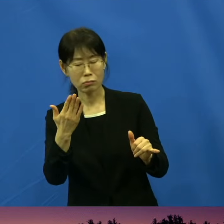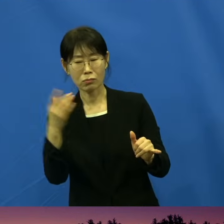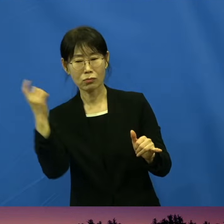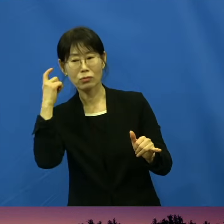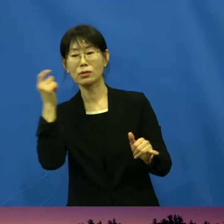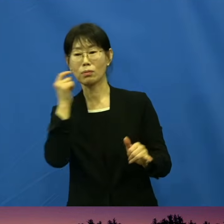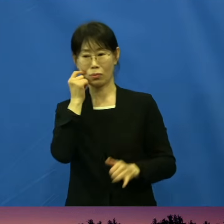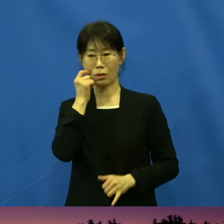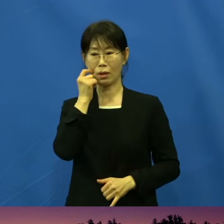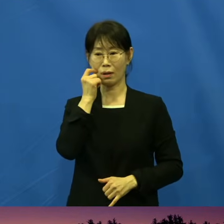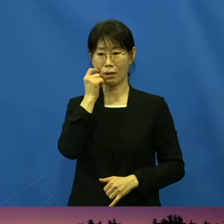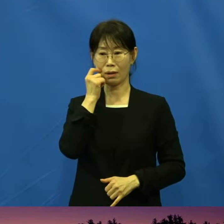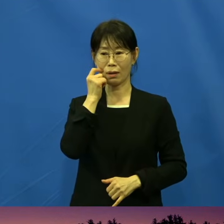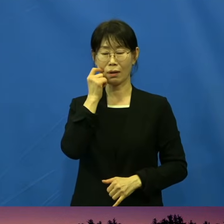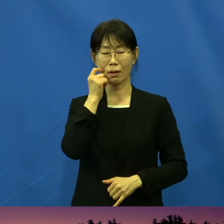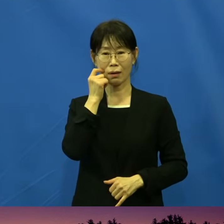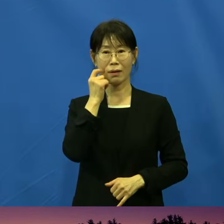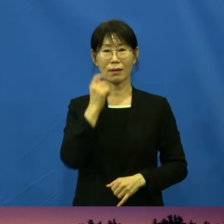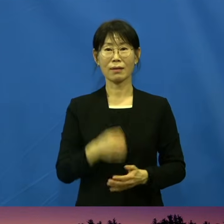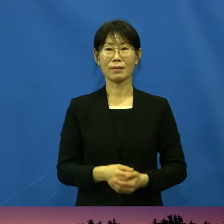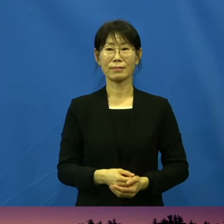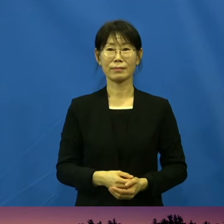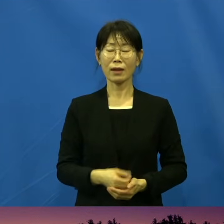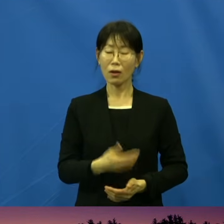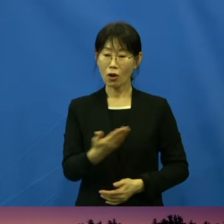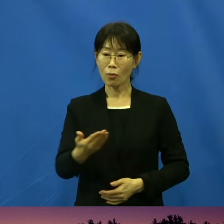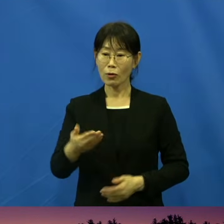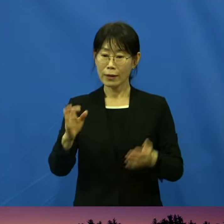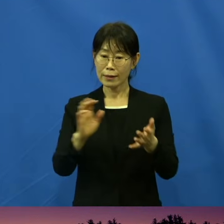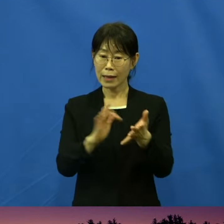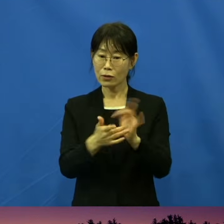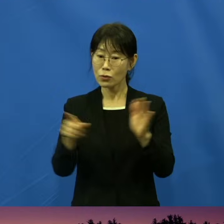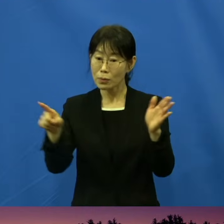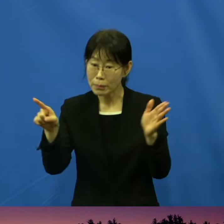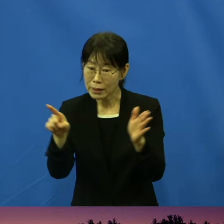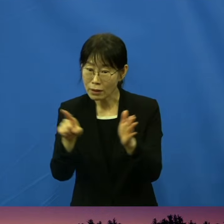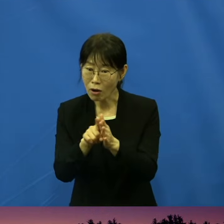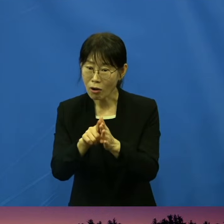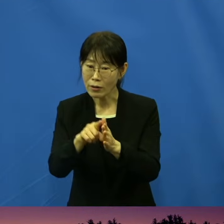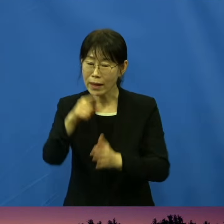여러분, 그리스도인이 되고 나면요 고집이 죽어져야 돼요.